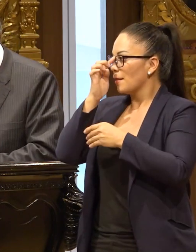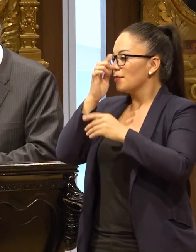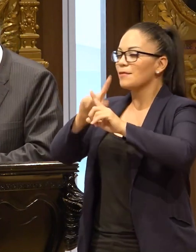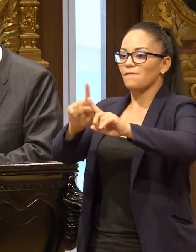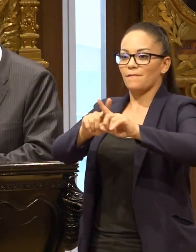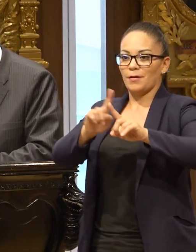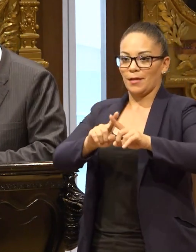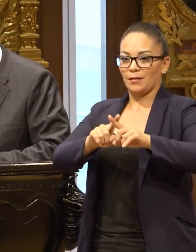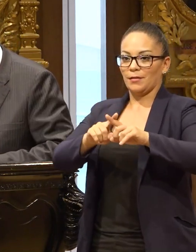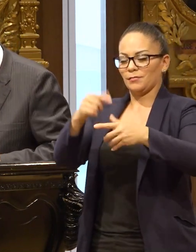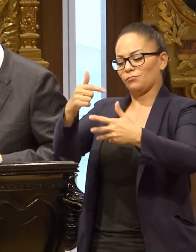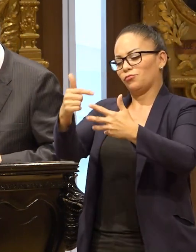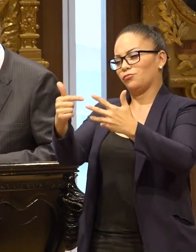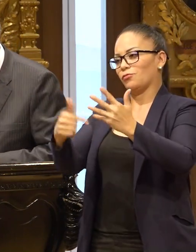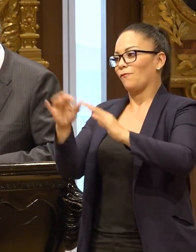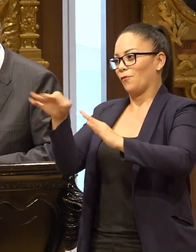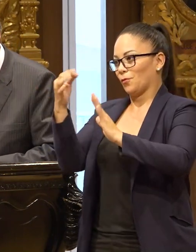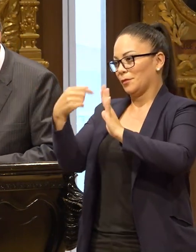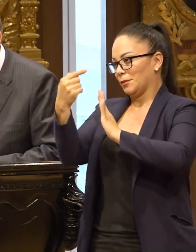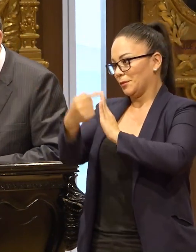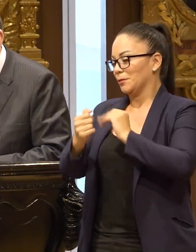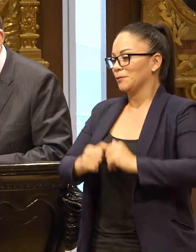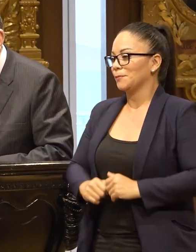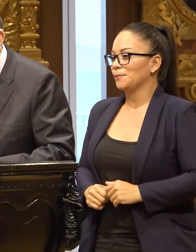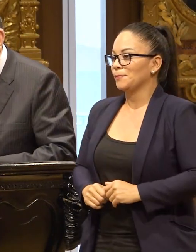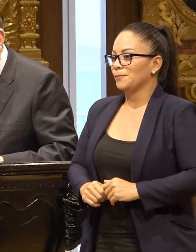distintas manifestaciones.